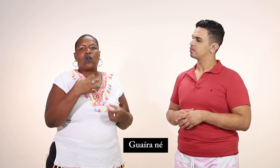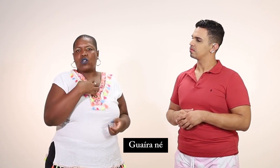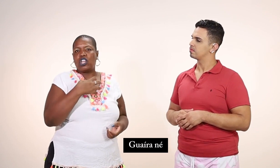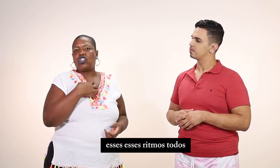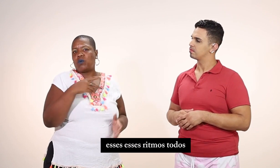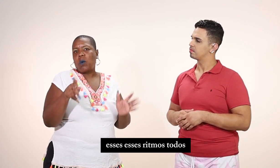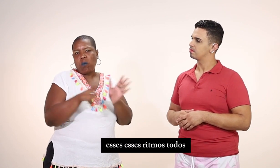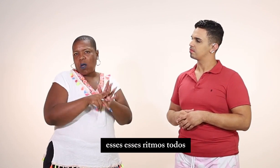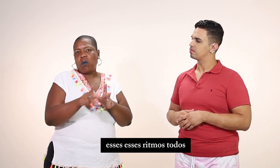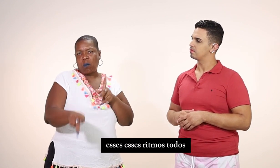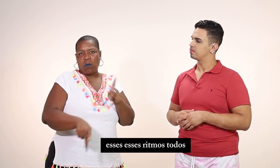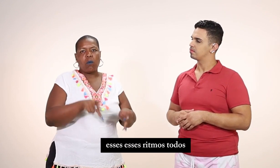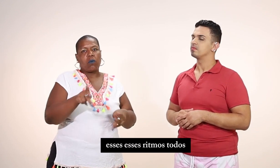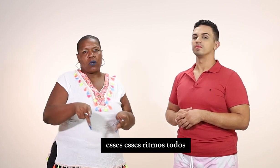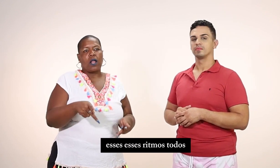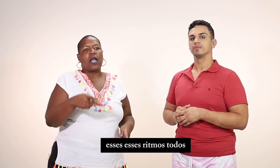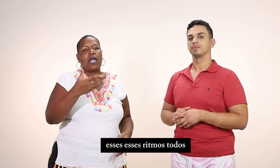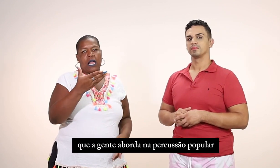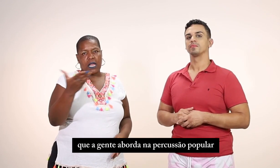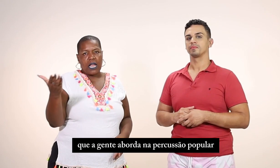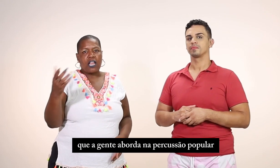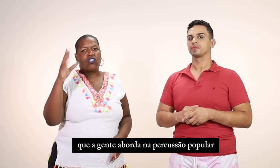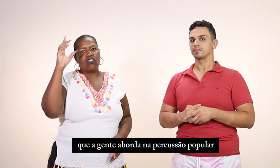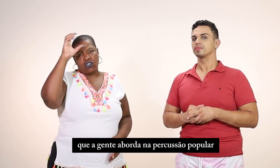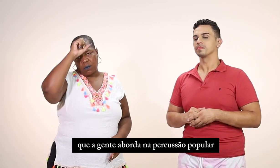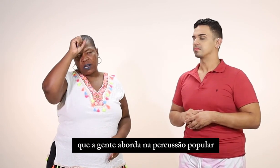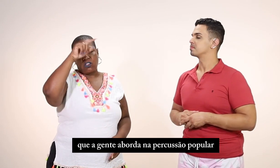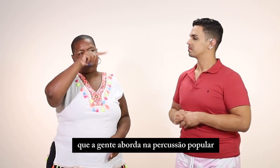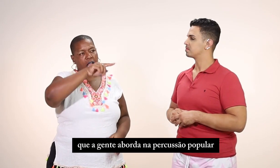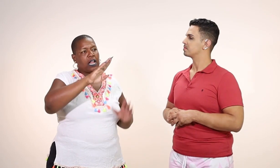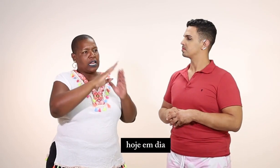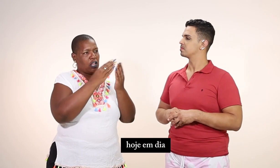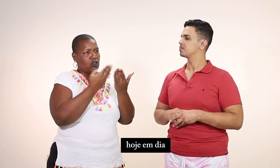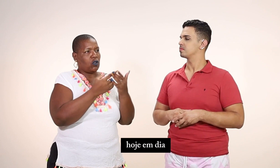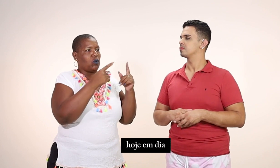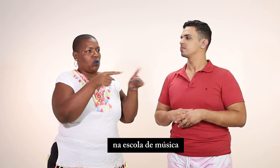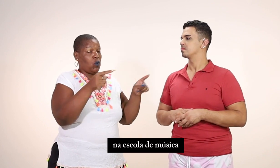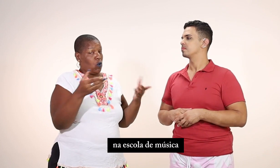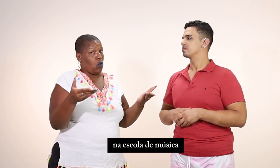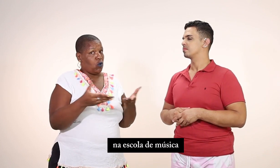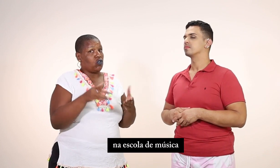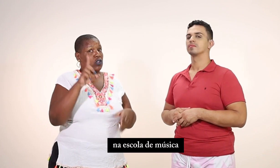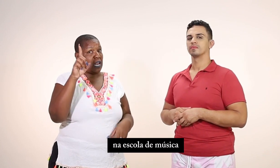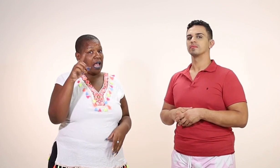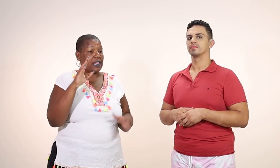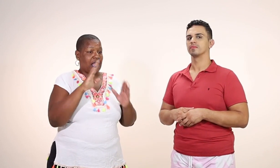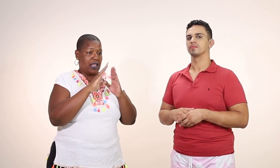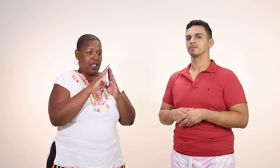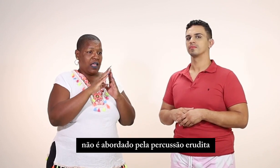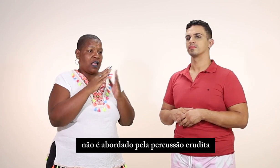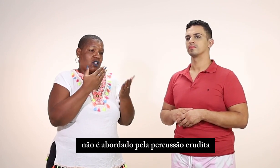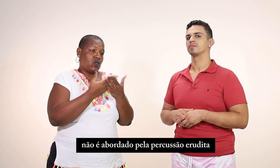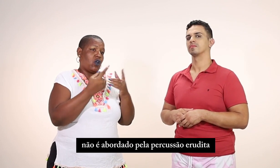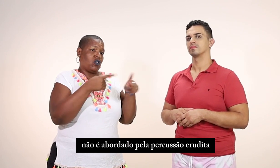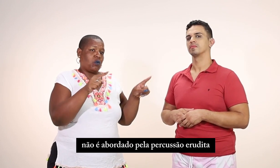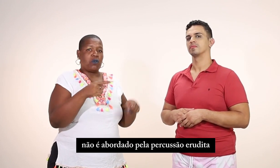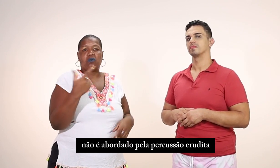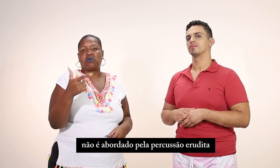né? Esses ritmos todos que a gente aborda na percussão popular hoje em dia na escola de música, não é abordado pela percussão